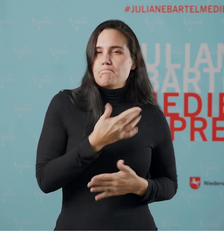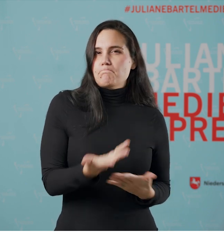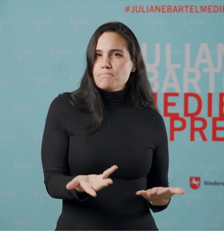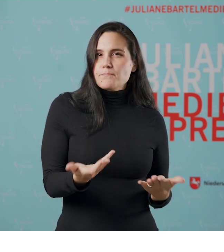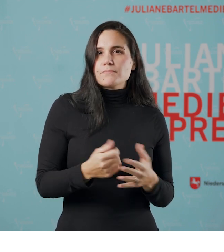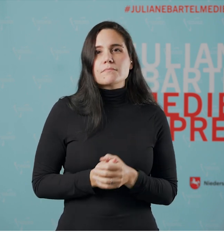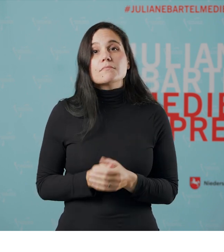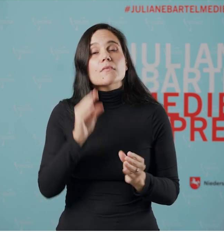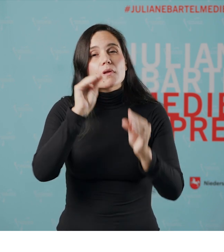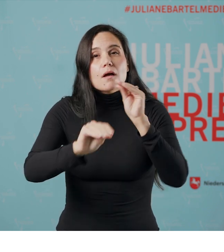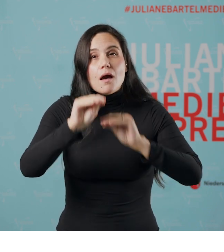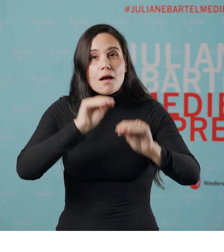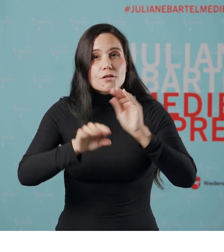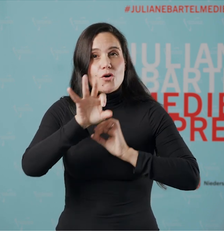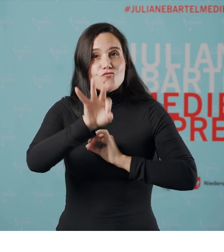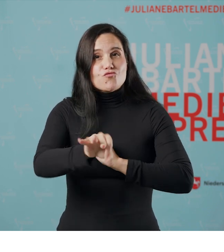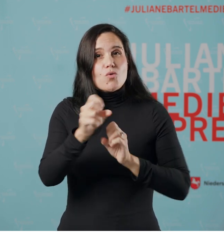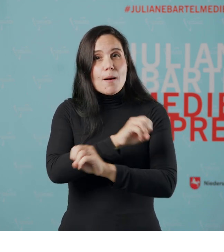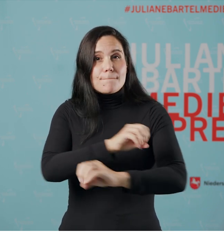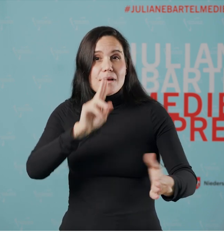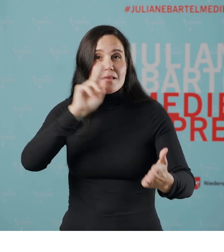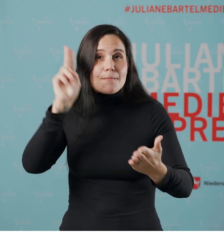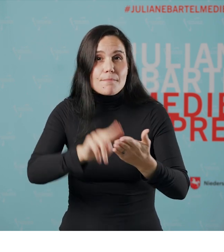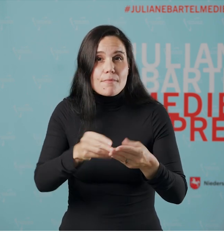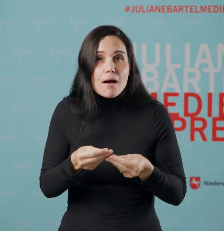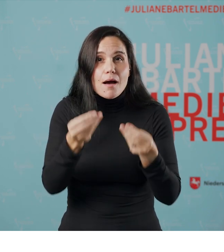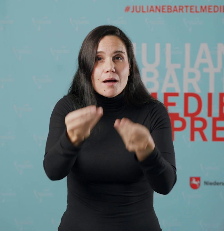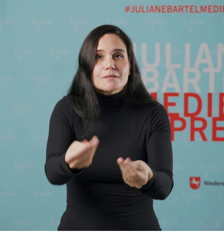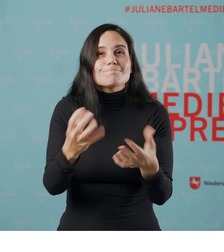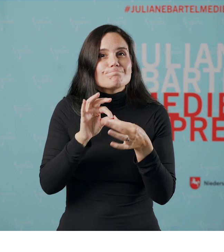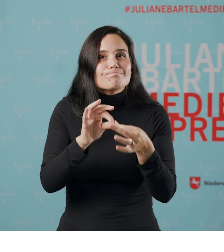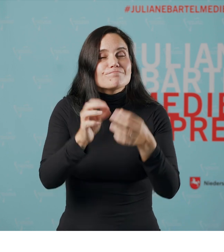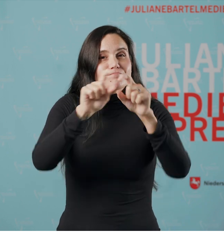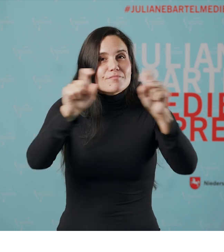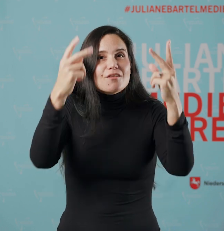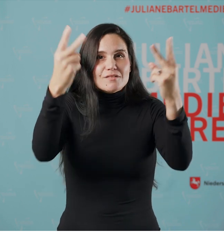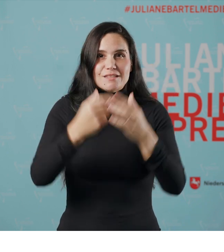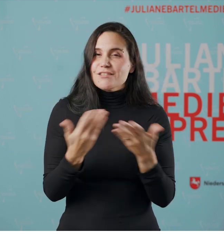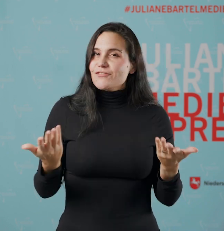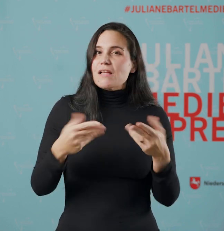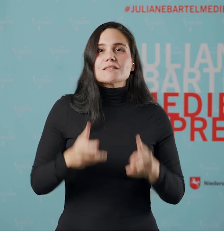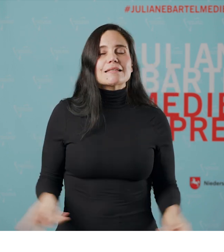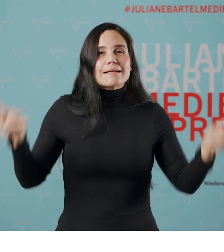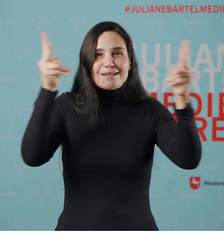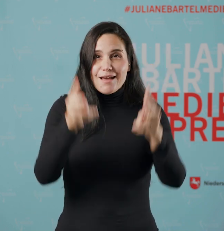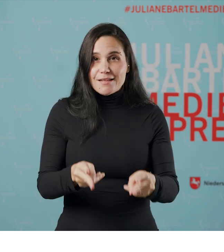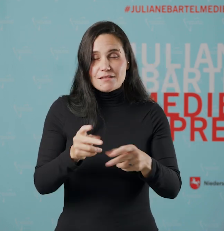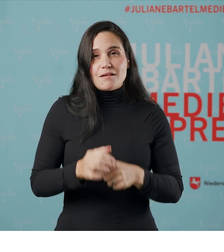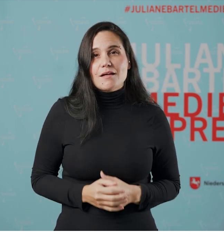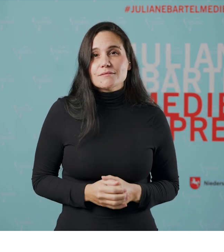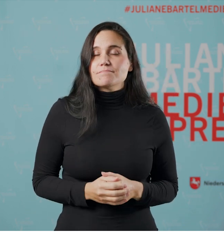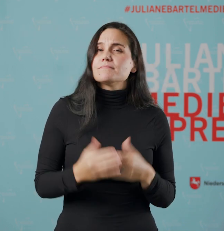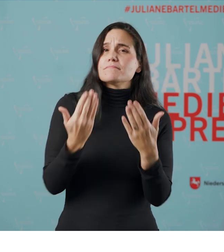dargestellt bekommen haben. Bei den Einreichungen des Juliane Bartel Medienpreises geht es eben um was. Es geht um Gerechtigkeit.